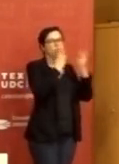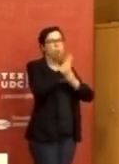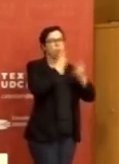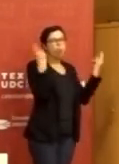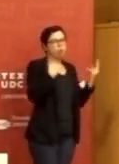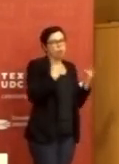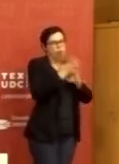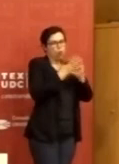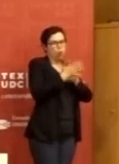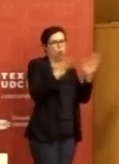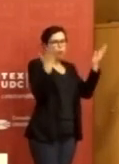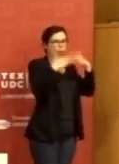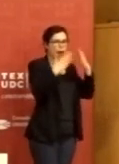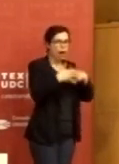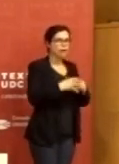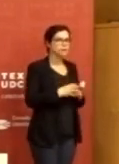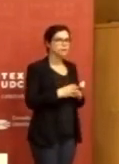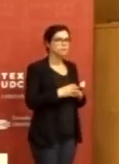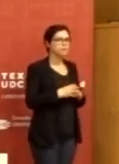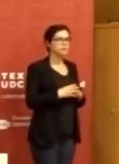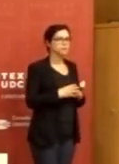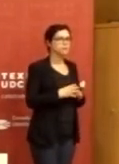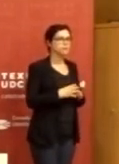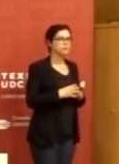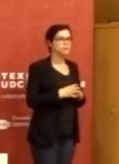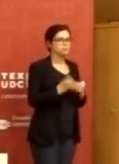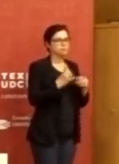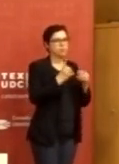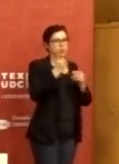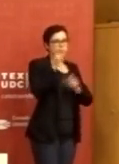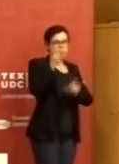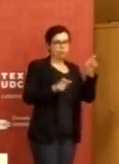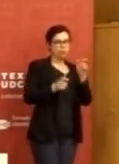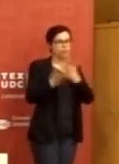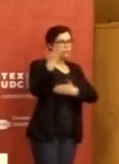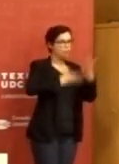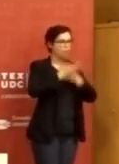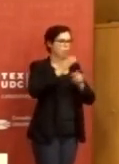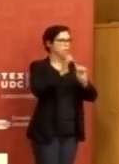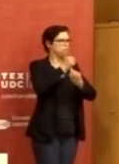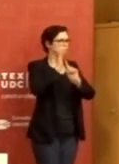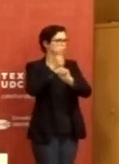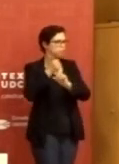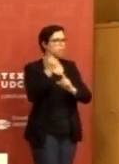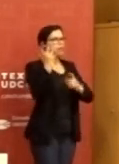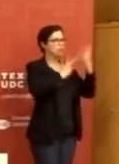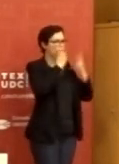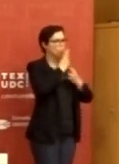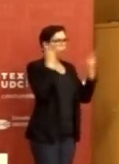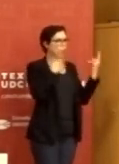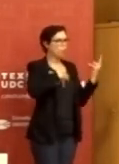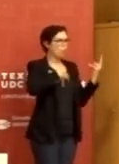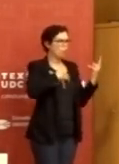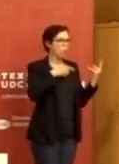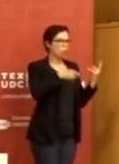ser una forma de lograr el empleo de personas con discapacidad intelectual, ¿no? En el empleo público, como sabéis,